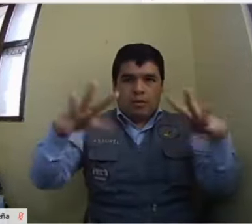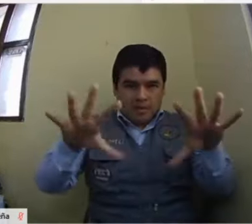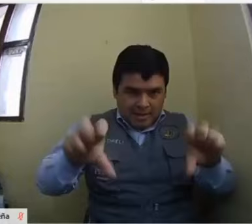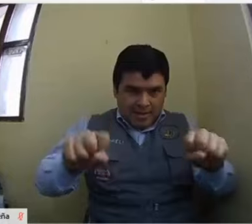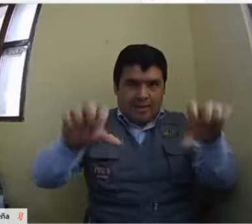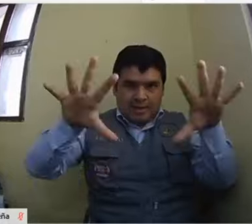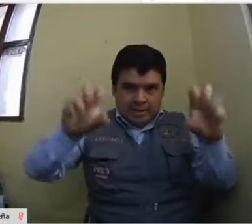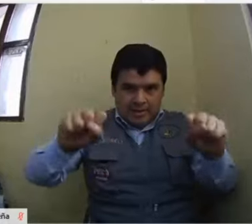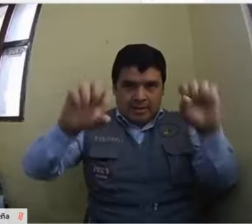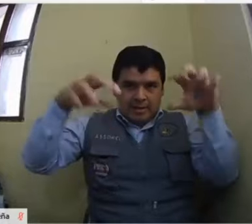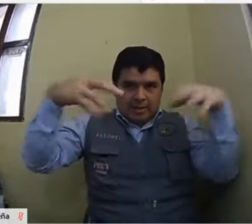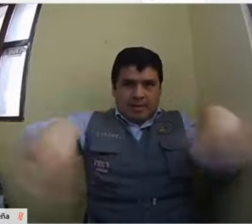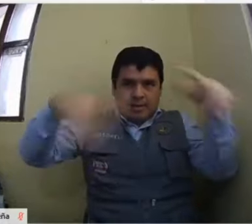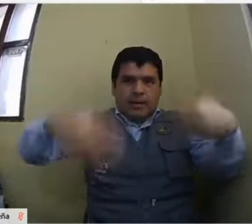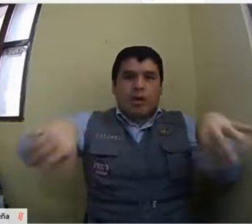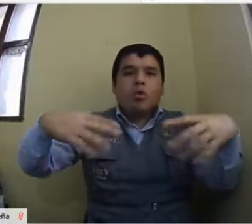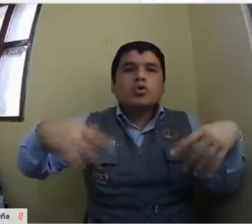Ustedes igual que él lo hacen.